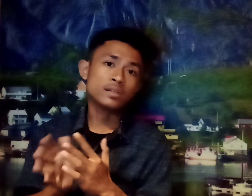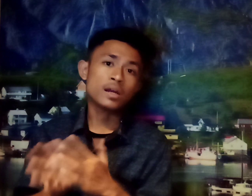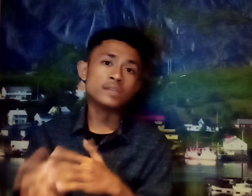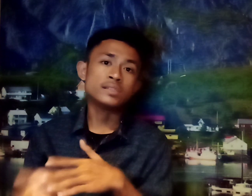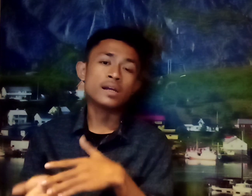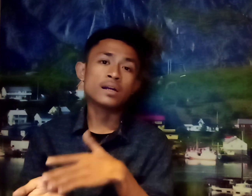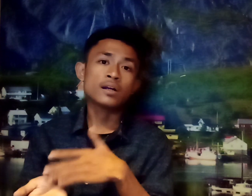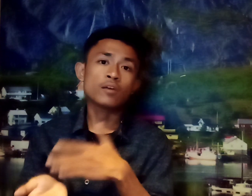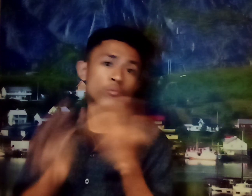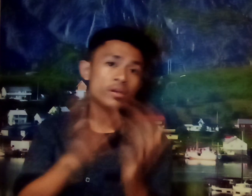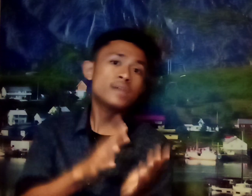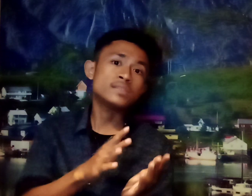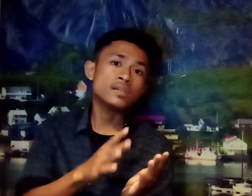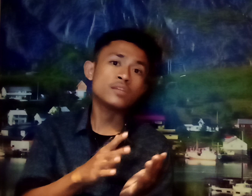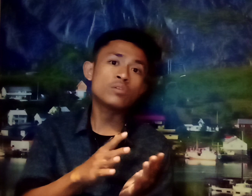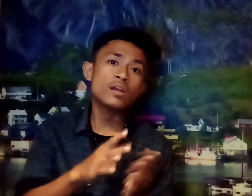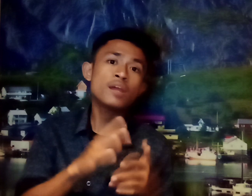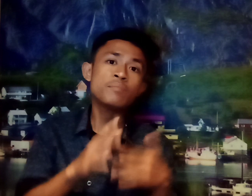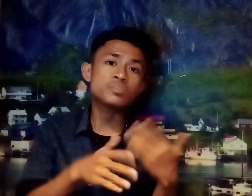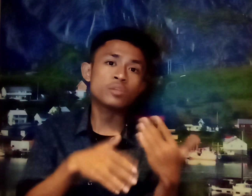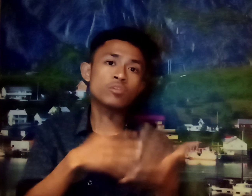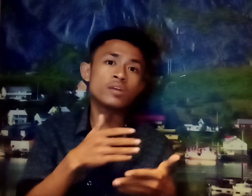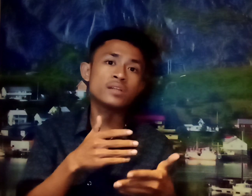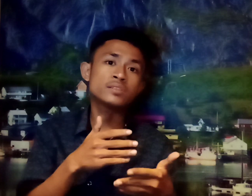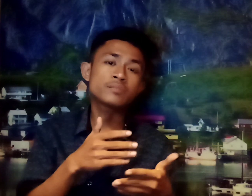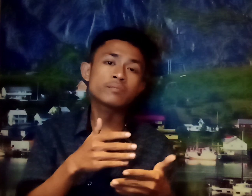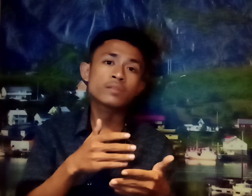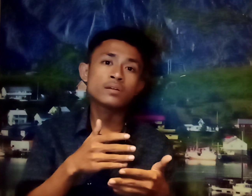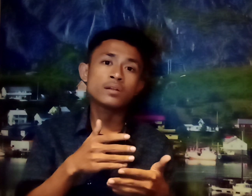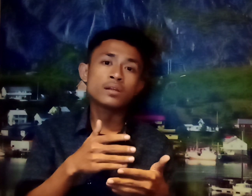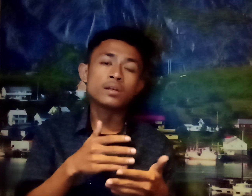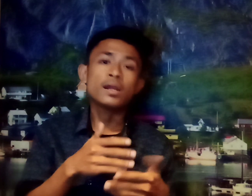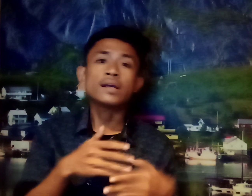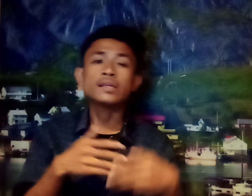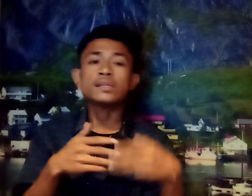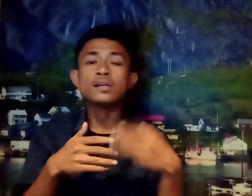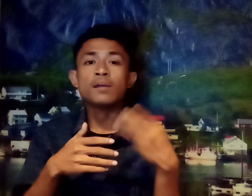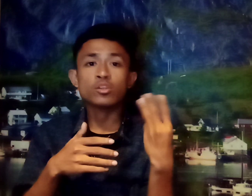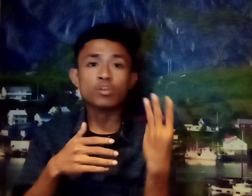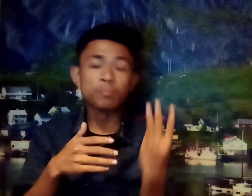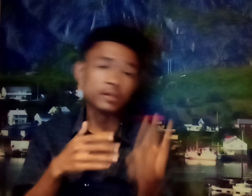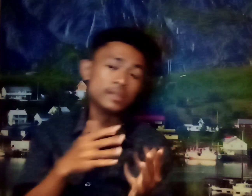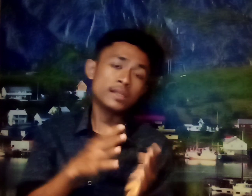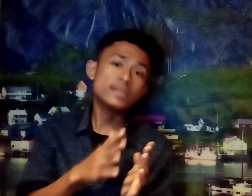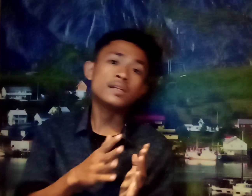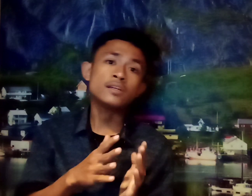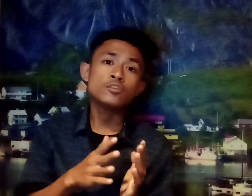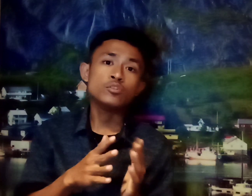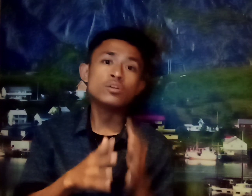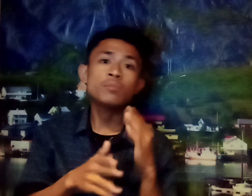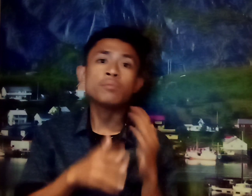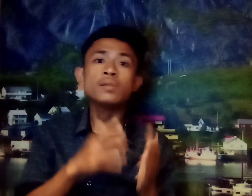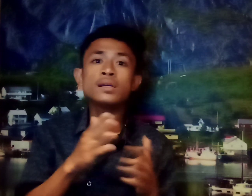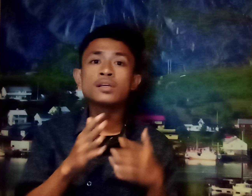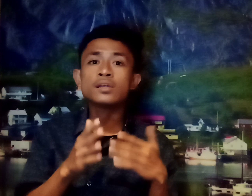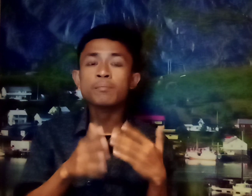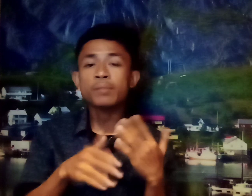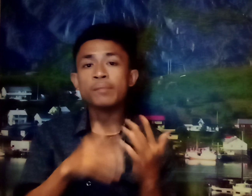Nah, sedangkan kombinasi itu adalah mixed methods. Nah, ketiga metode penelitian ini juga memiliki